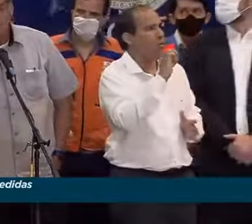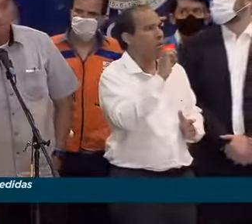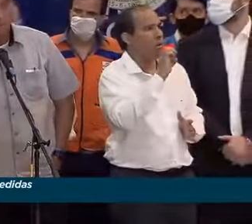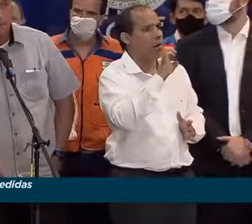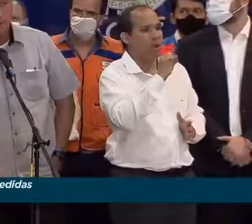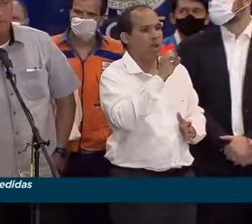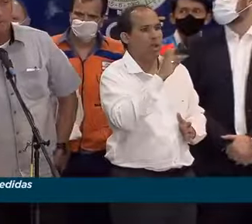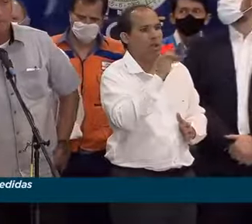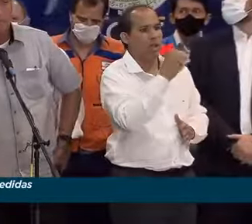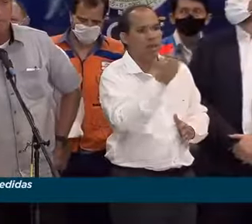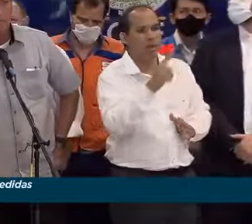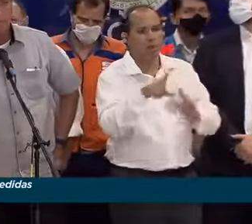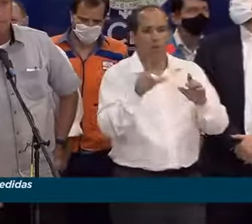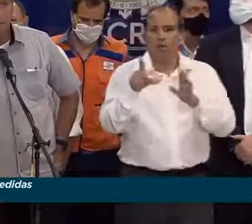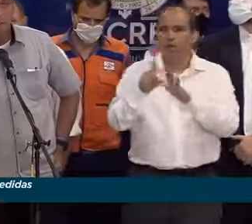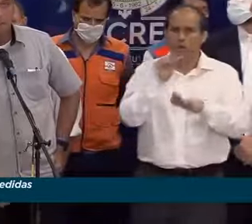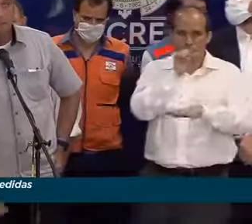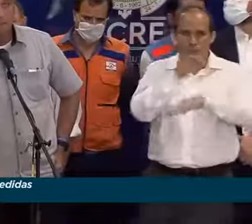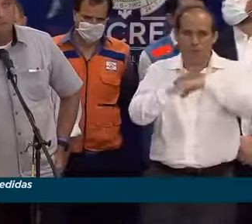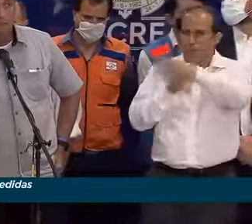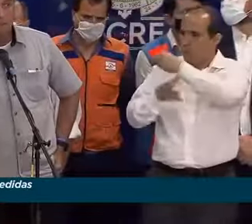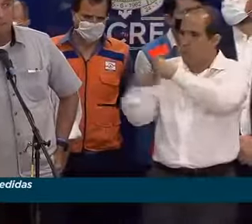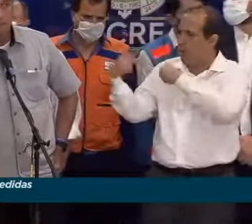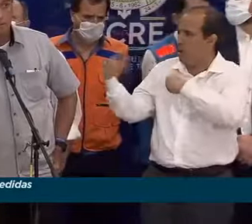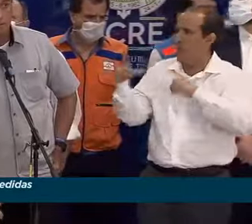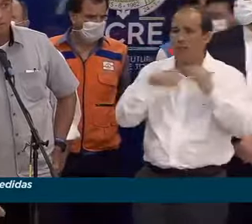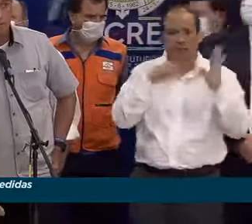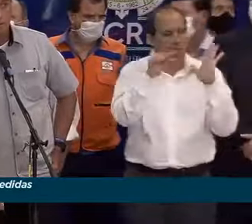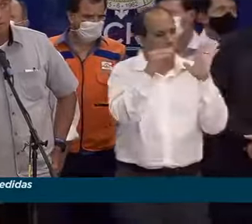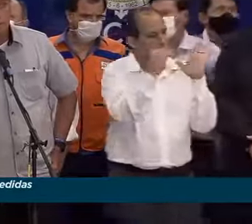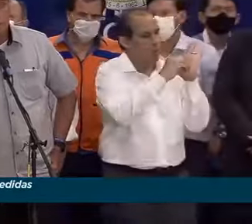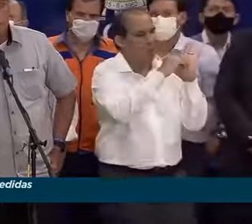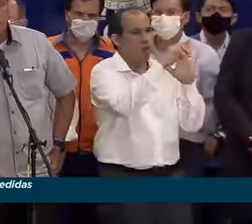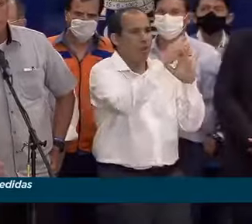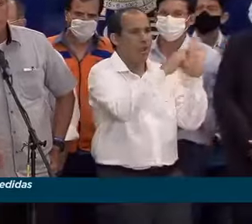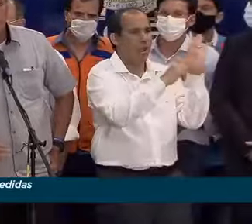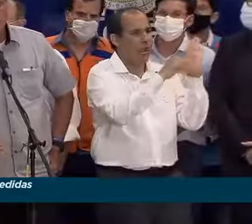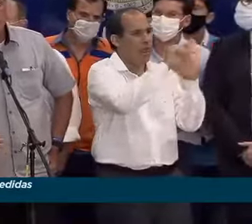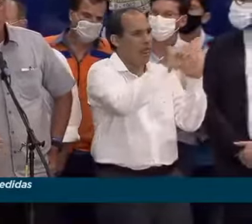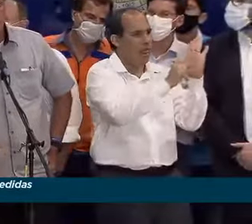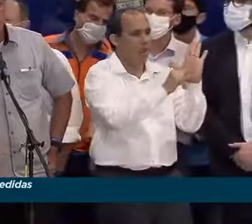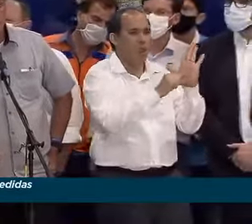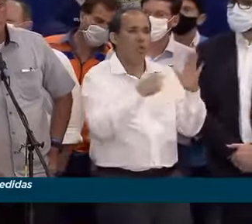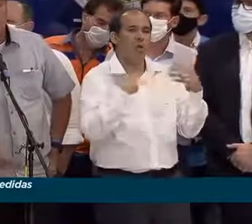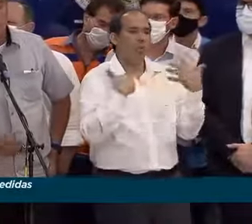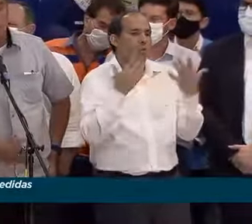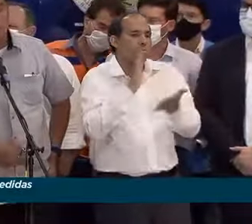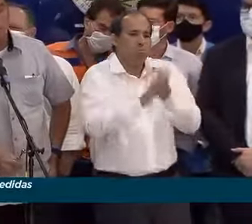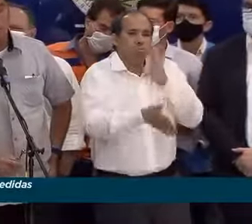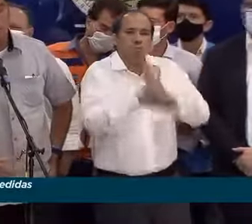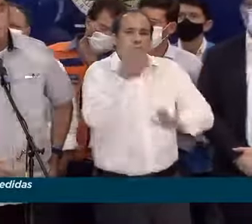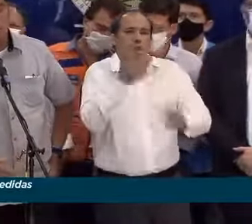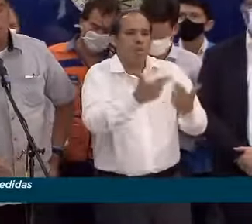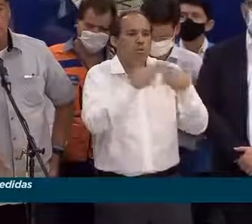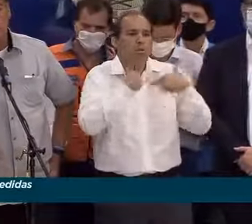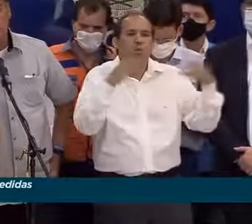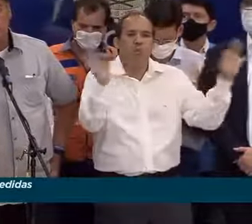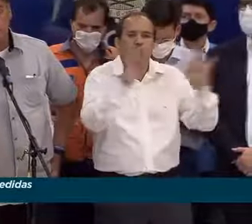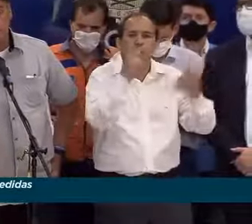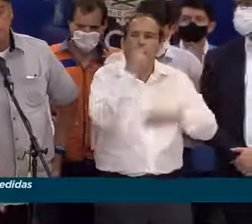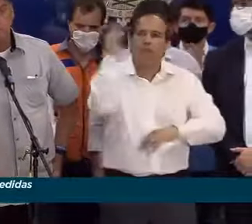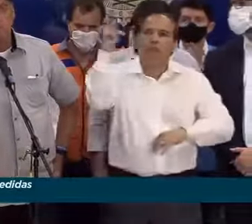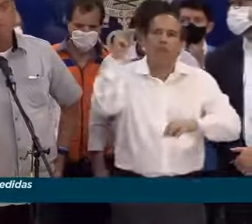João, tem cláusula que diz a total não responsabilização do laboratório